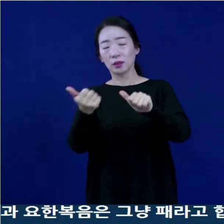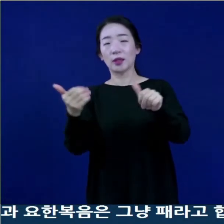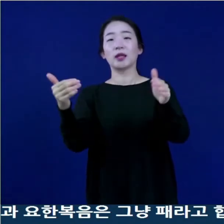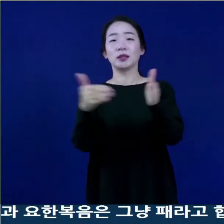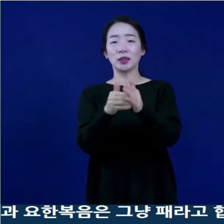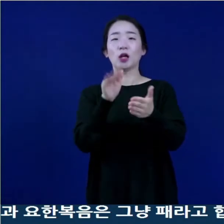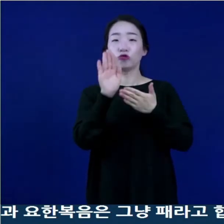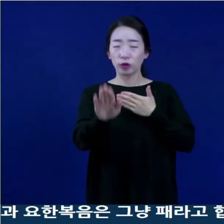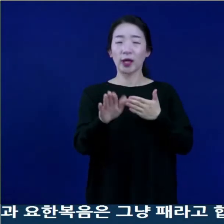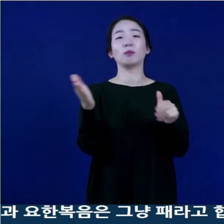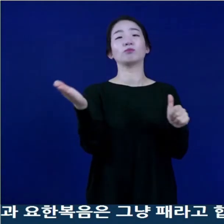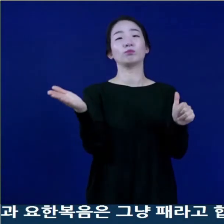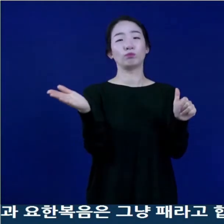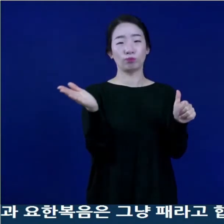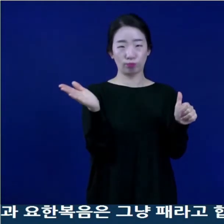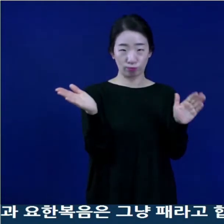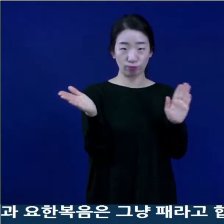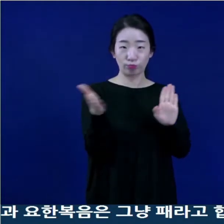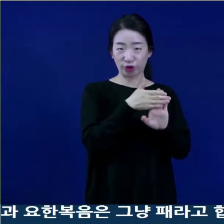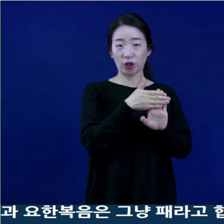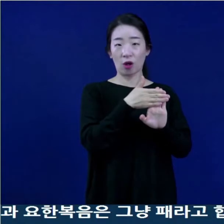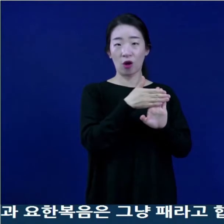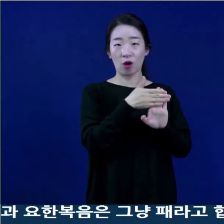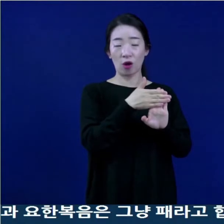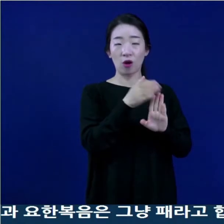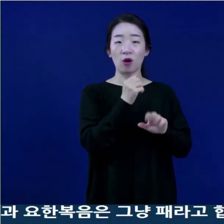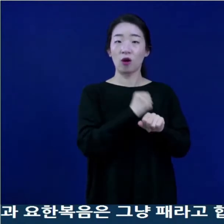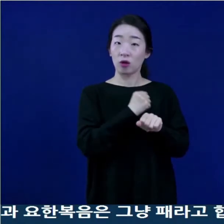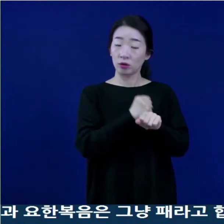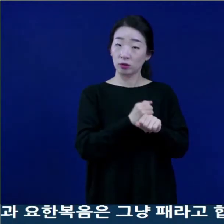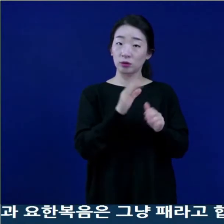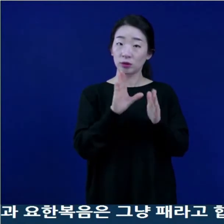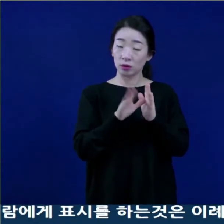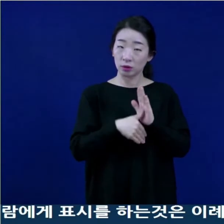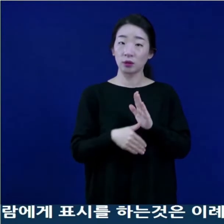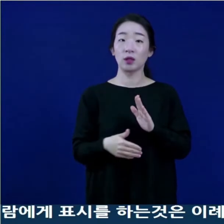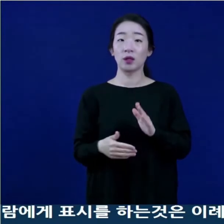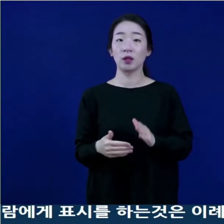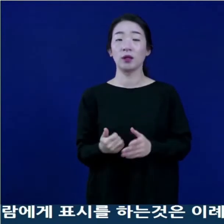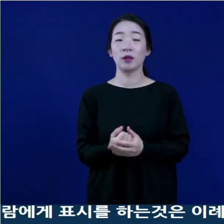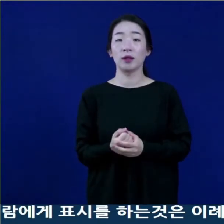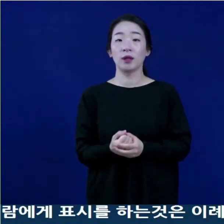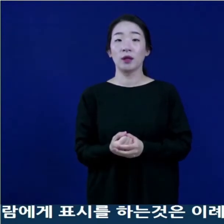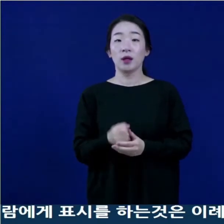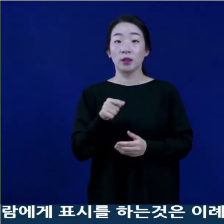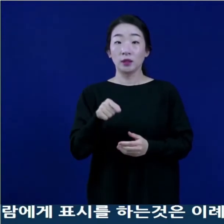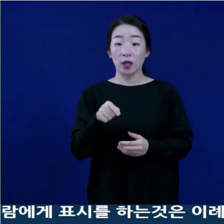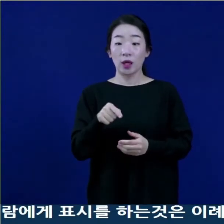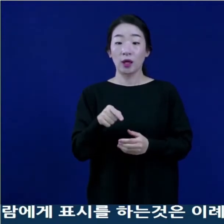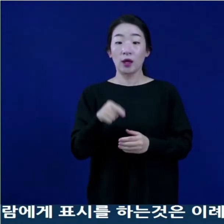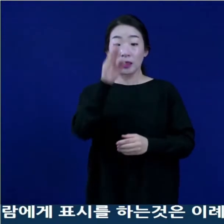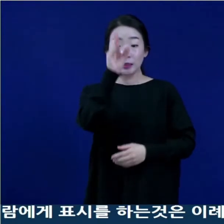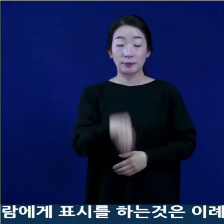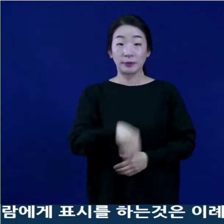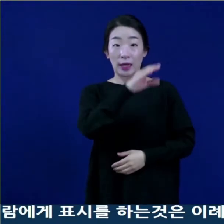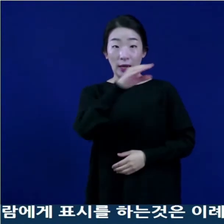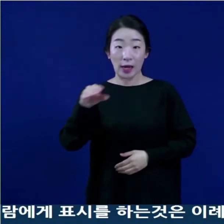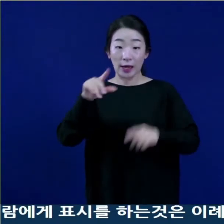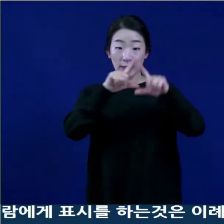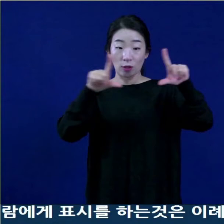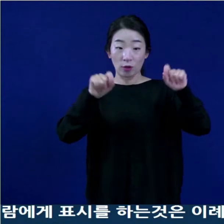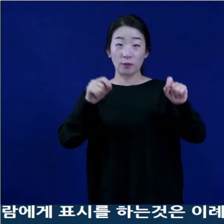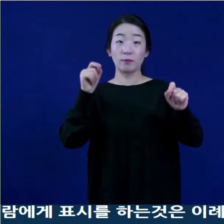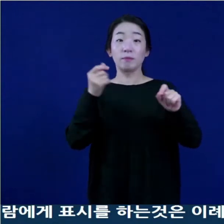겁니다. 그러니까 십자가의 처형이 시행될 당시에 패를 붙이고 시행되는 경우는